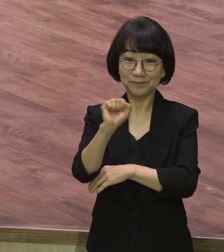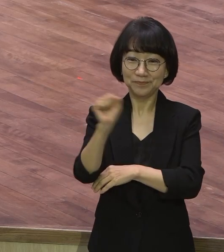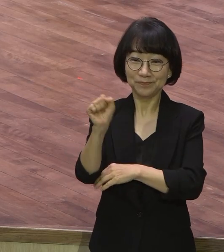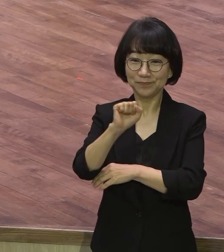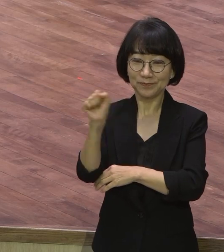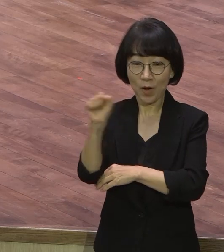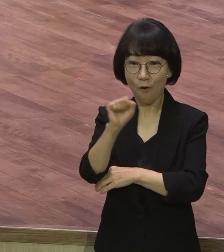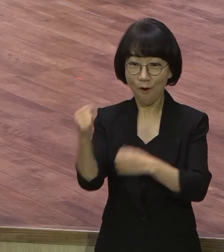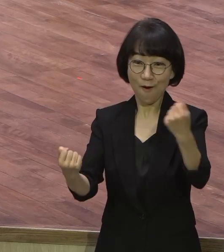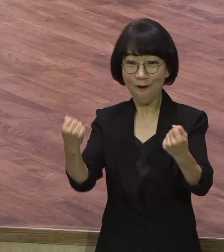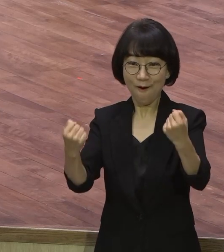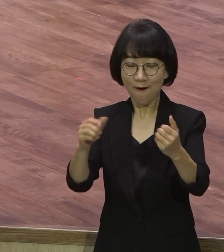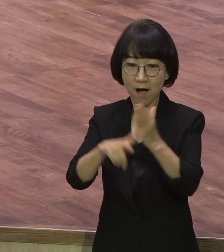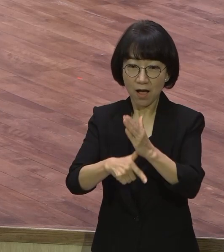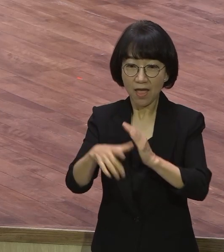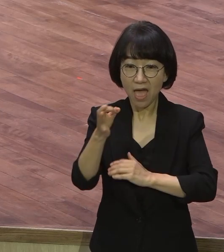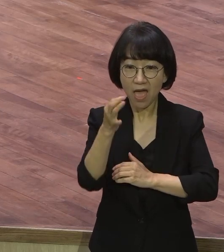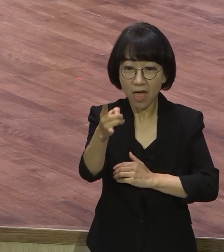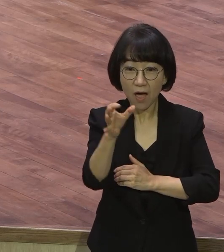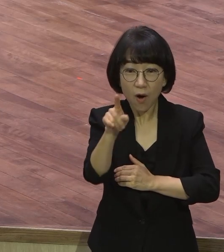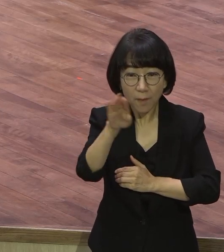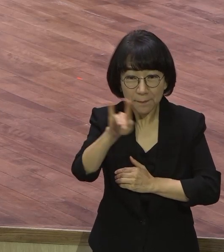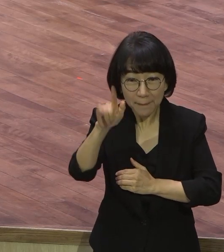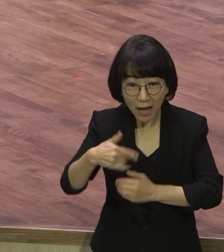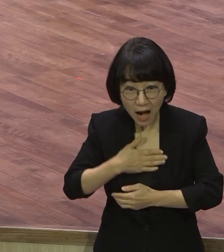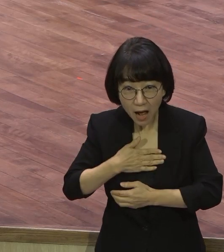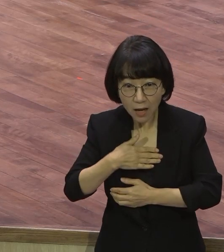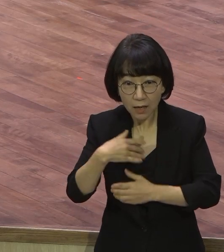에어벽이 제대로 작동해서 그랬어요.